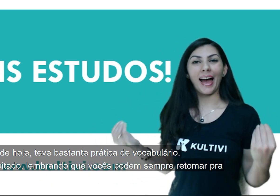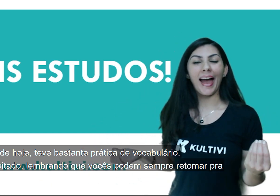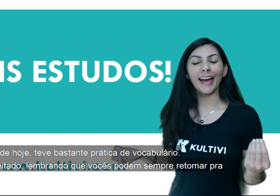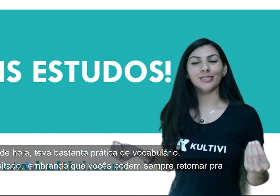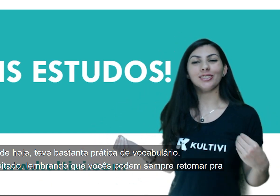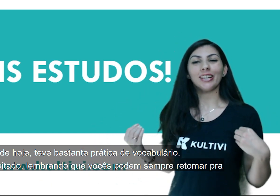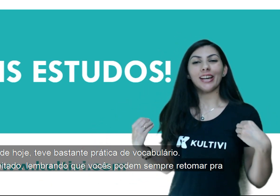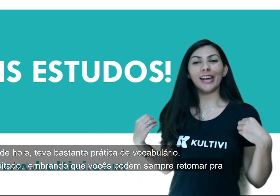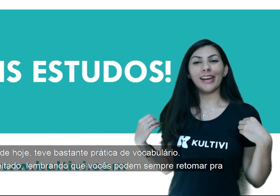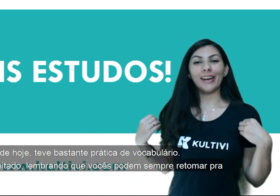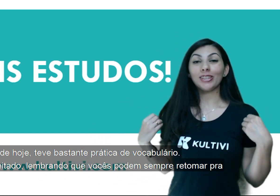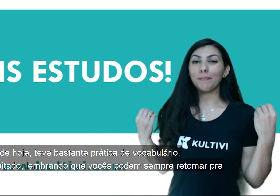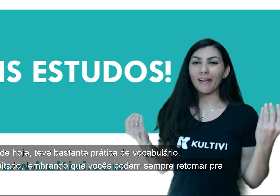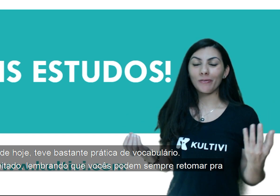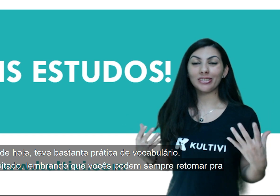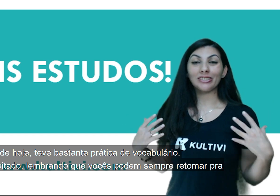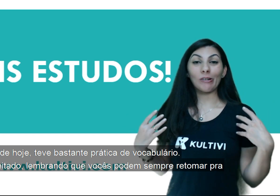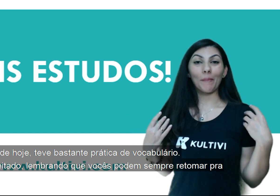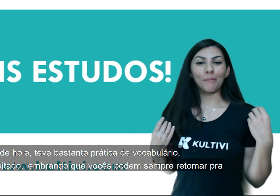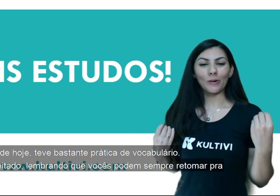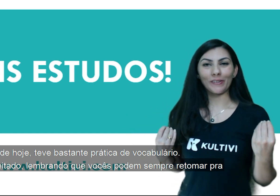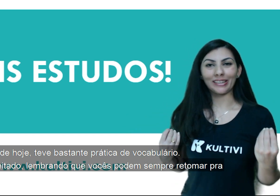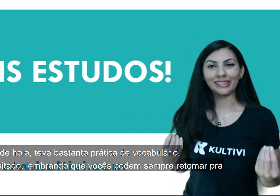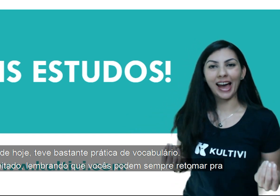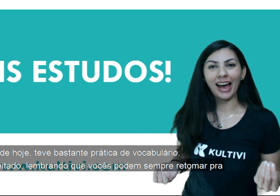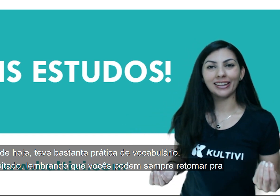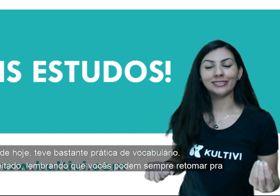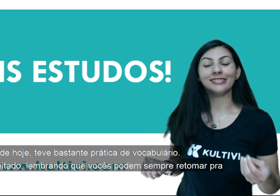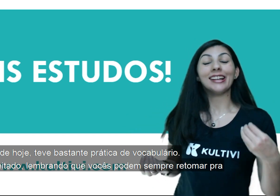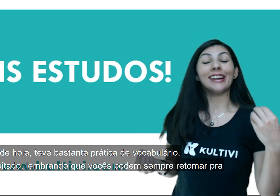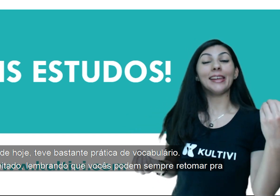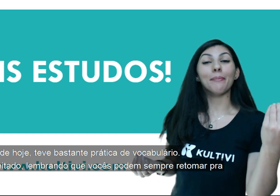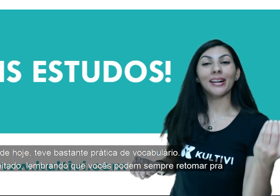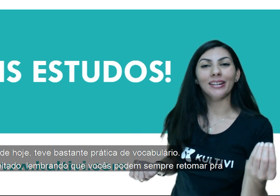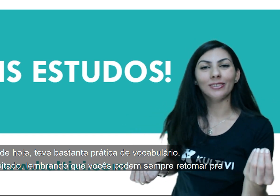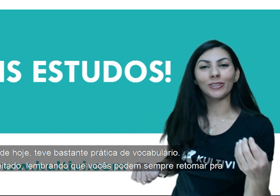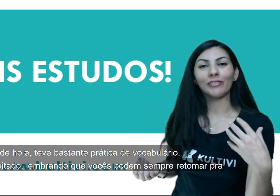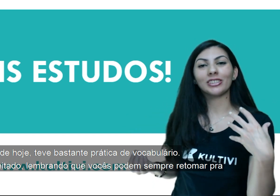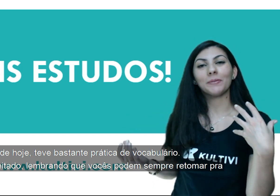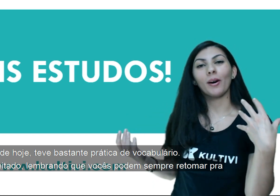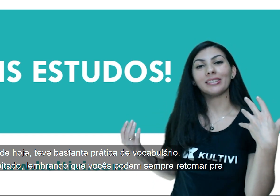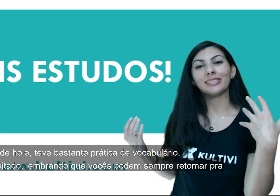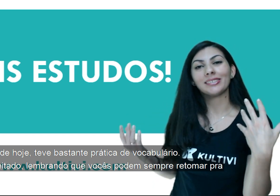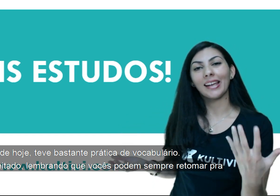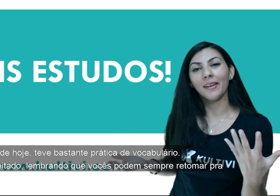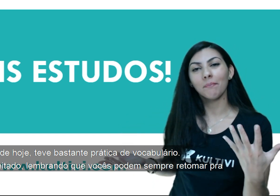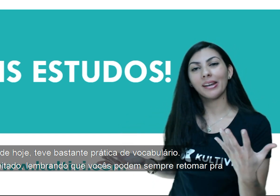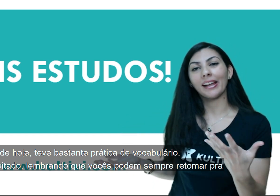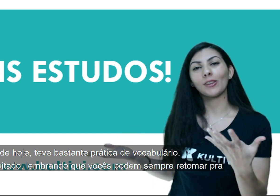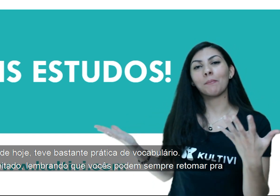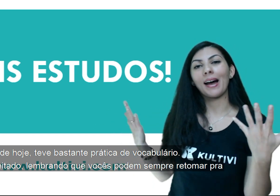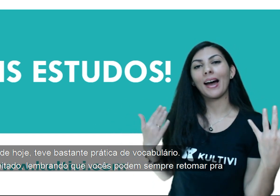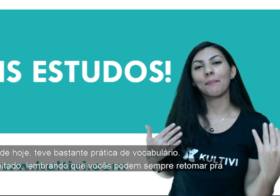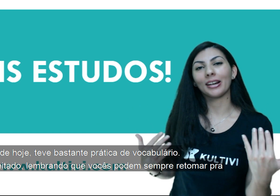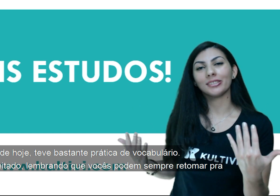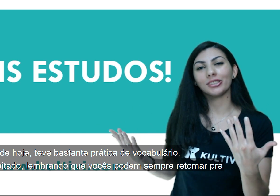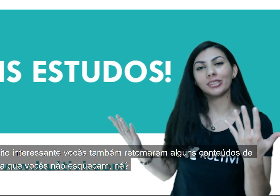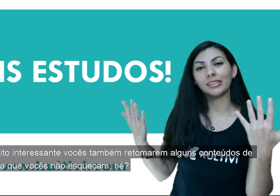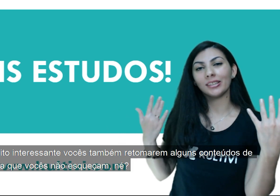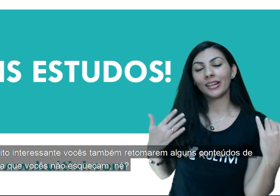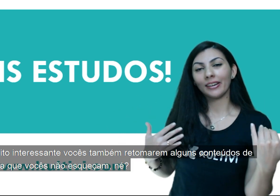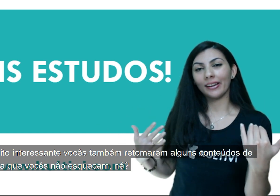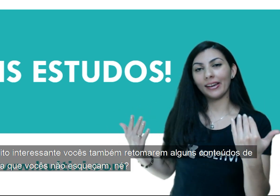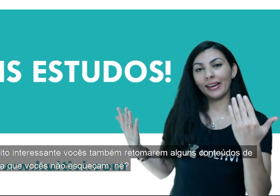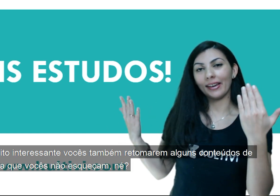vocabulário Eu espero que vocês tenham Aproveitado Lembrando Que vocês podem Sempre retomar Para